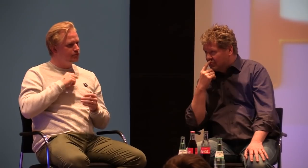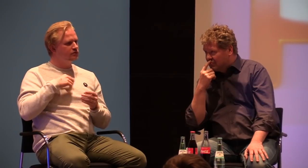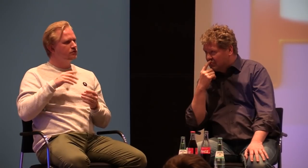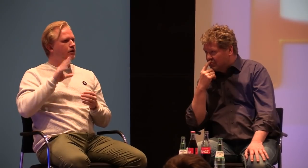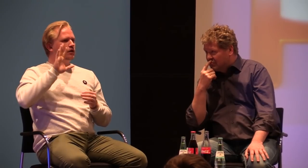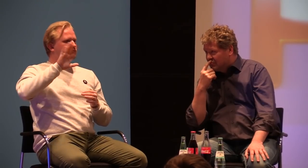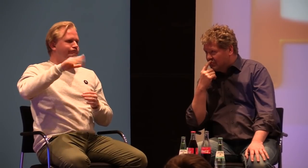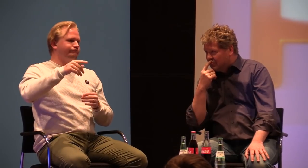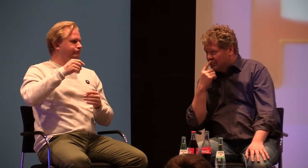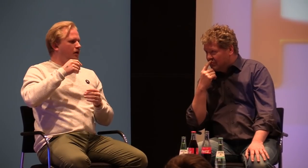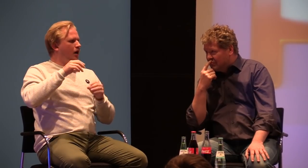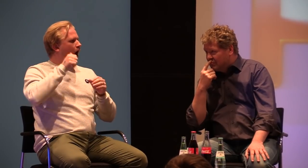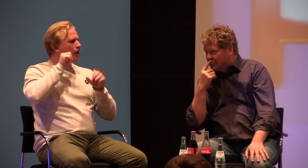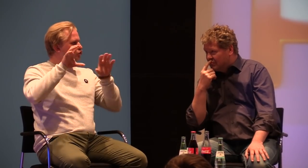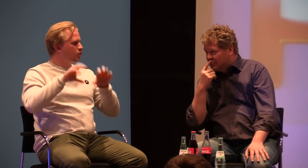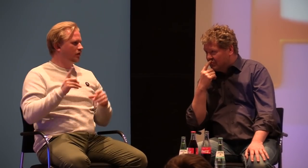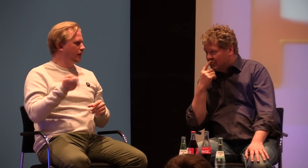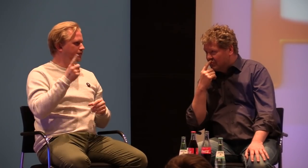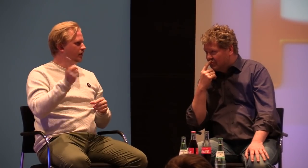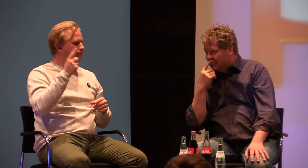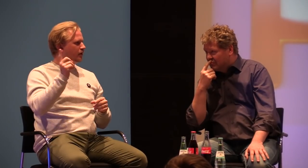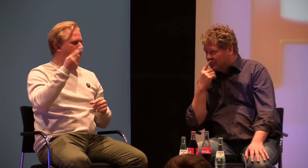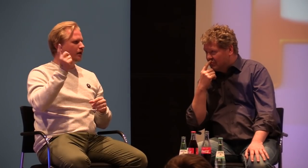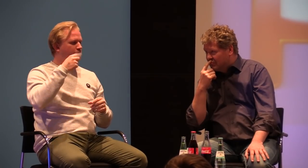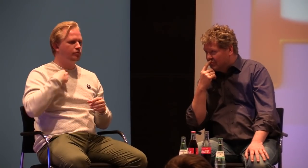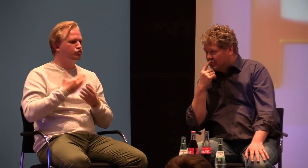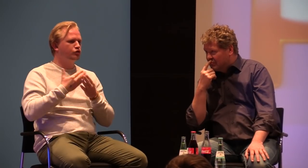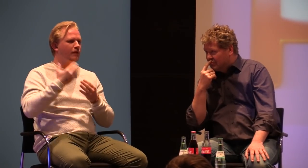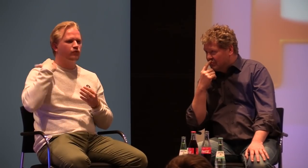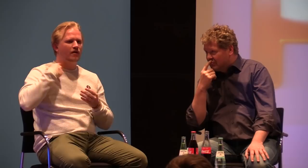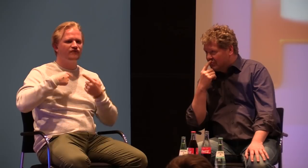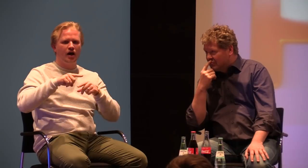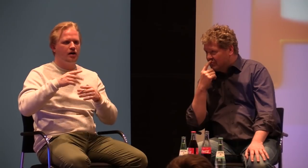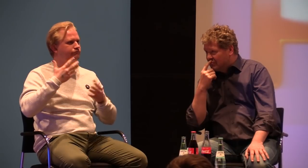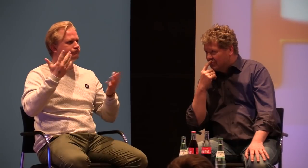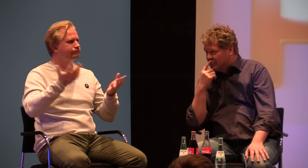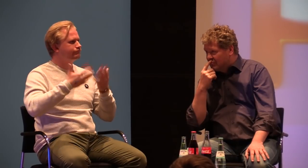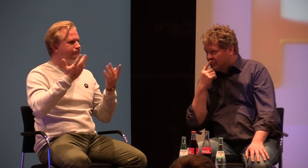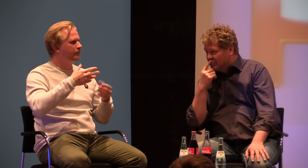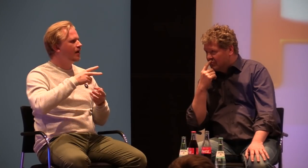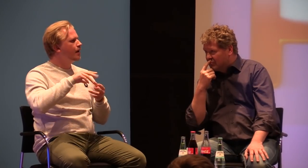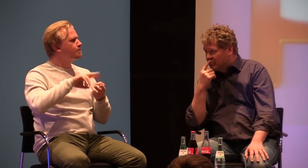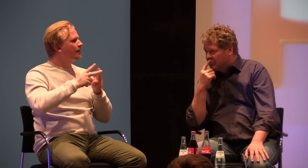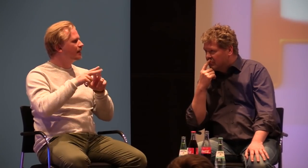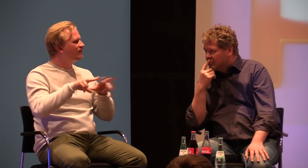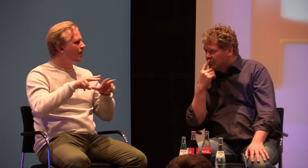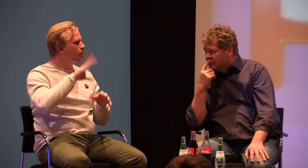selber bin im Verein tätig und habe einfach gesehen, dass die Strukturen auch teilweise